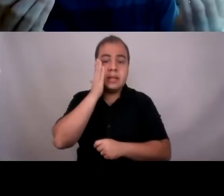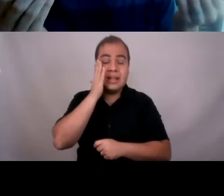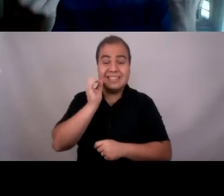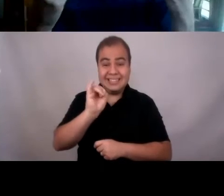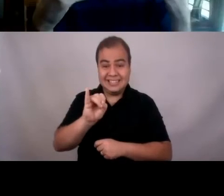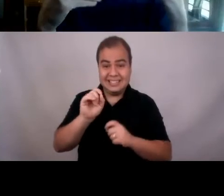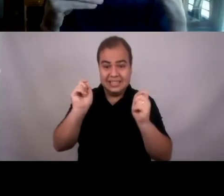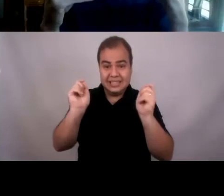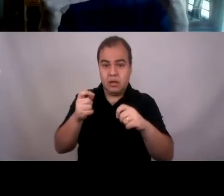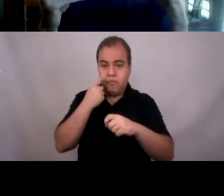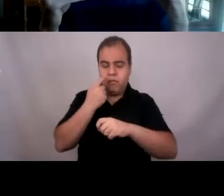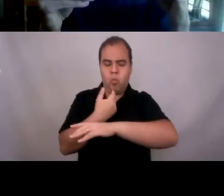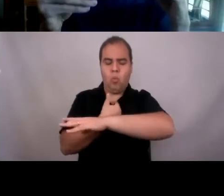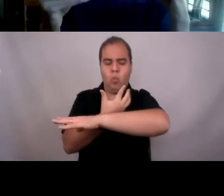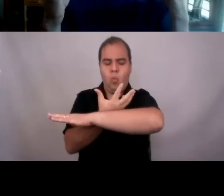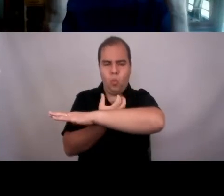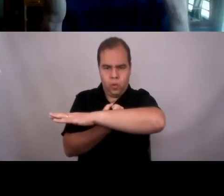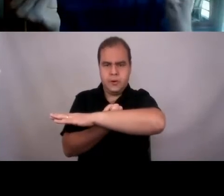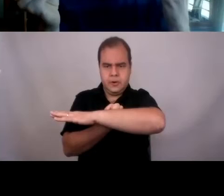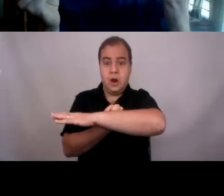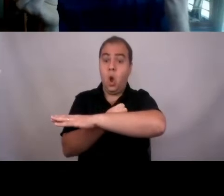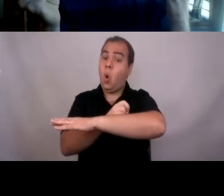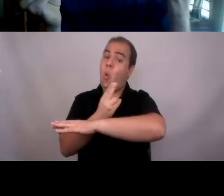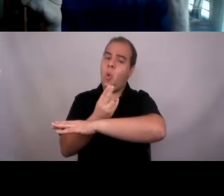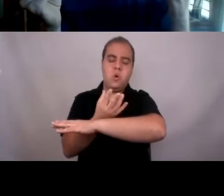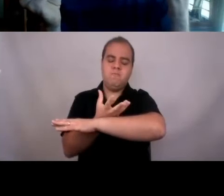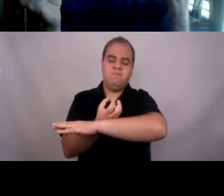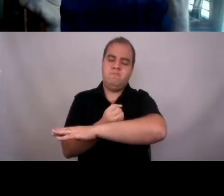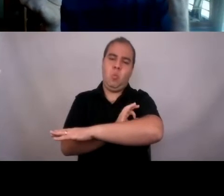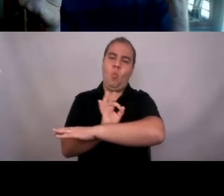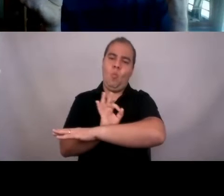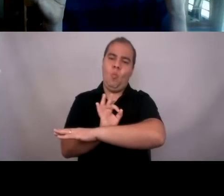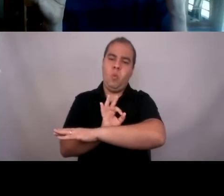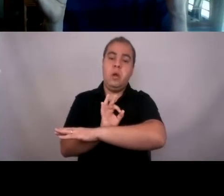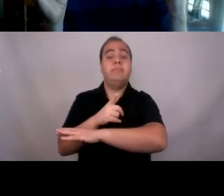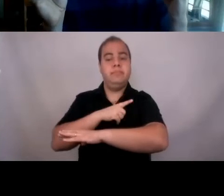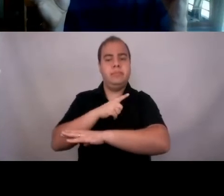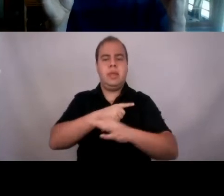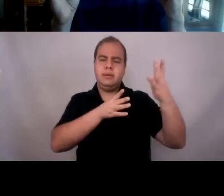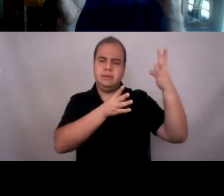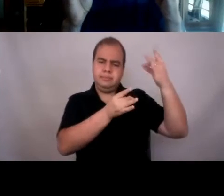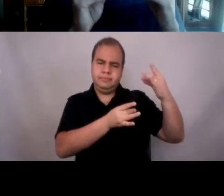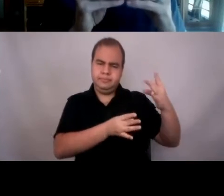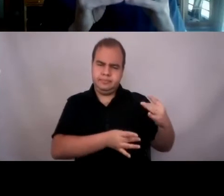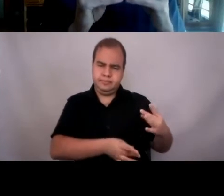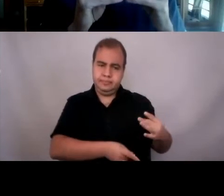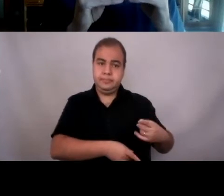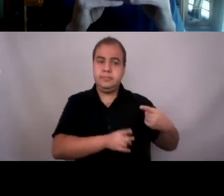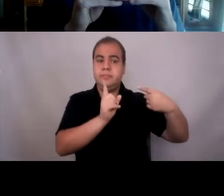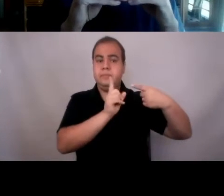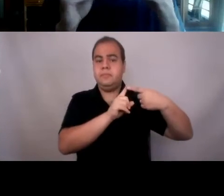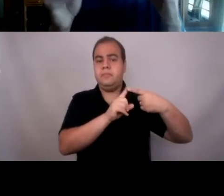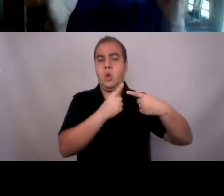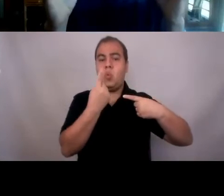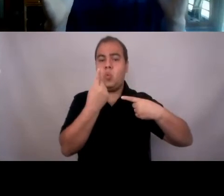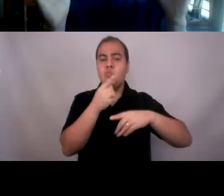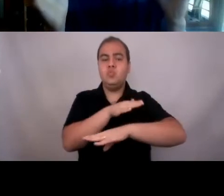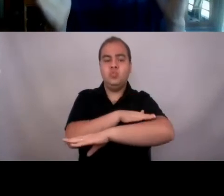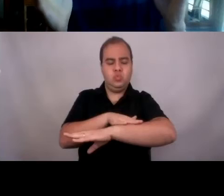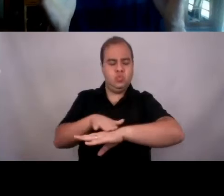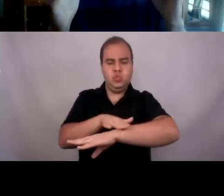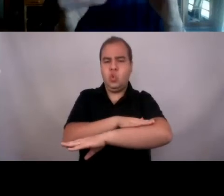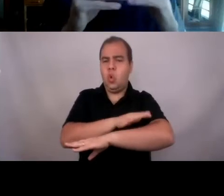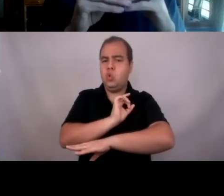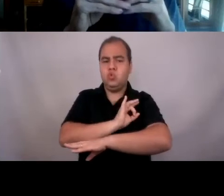alguma infiltração ou não. Então, tem alguns itens que eu destaquei para vocês. O primeiro é que tem um tipo de solo, que é chamado